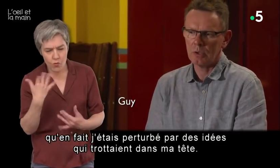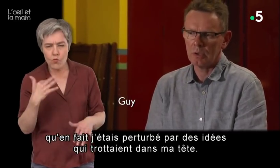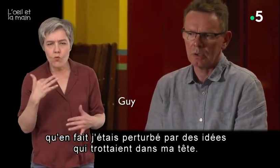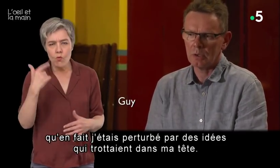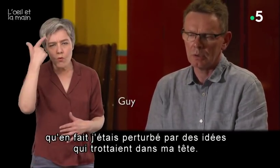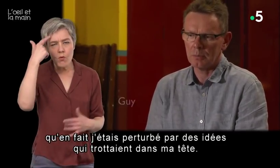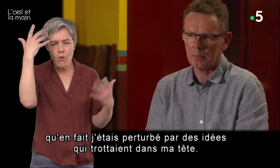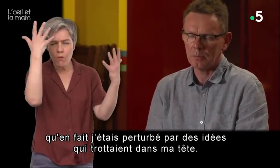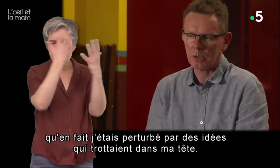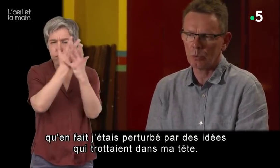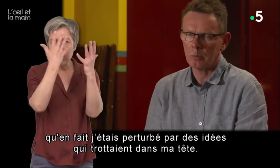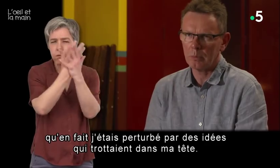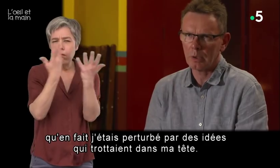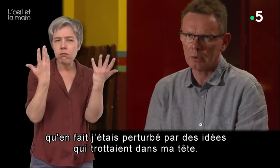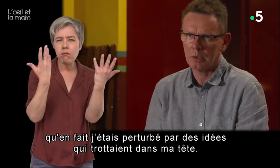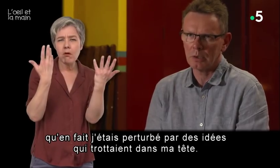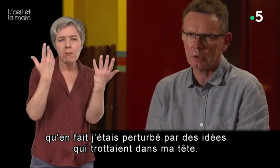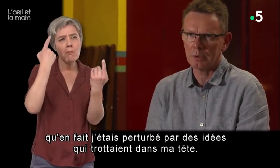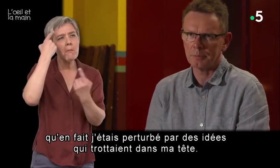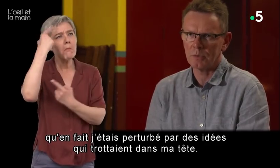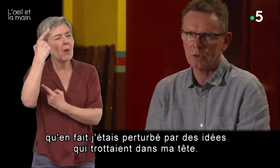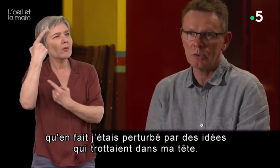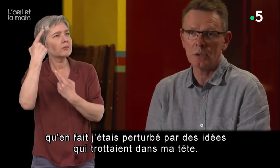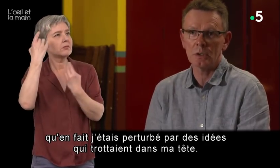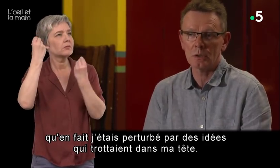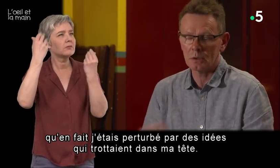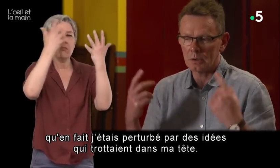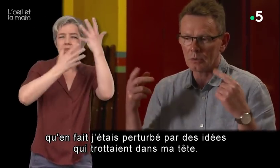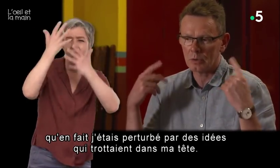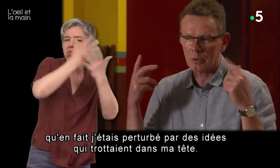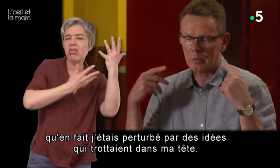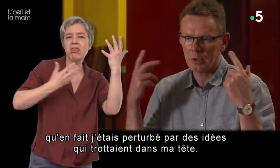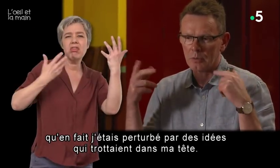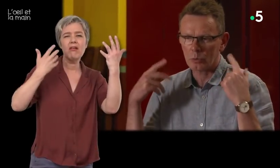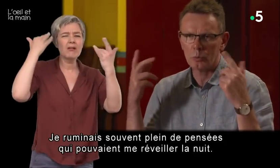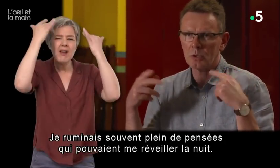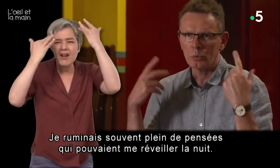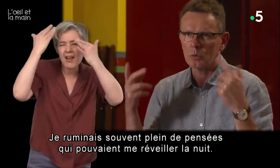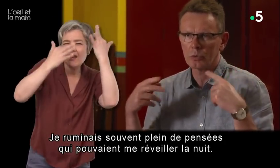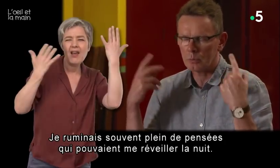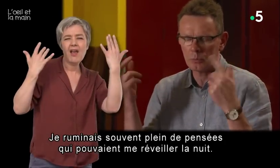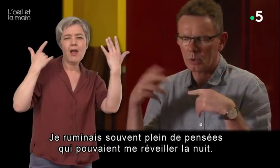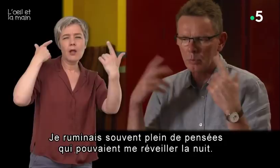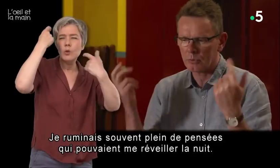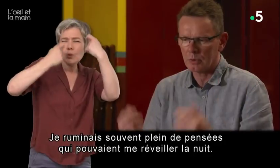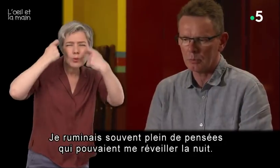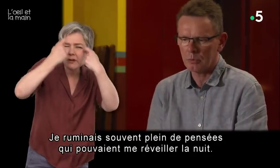j'étais perturbé par des idées qui trottaient dans ma tête. Enfin, je ruminais souvent, j'ai plein de pensées qui pouvaient